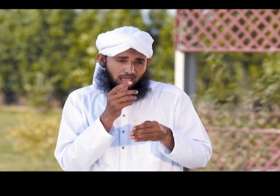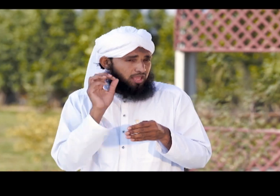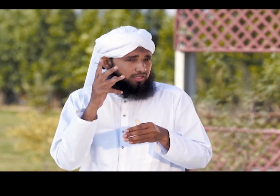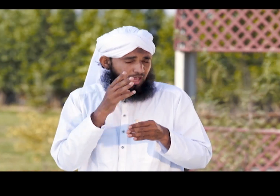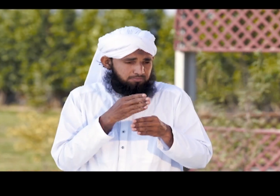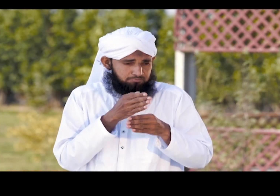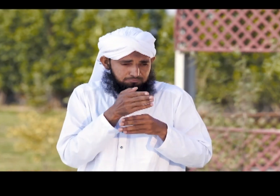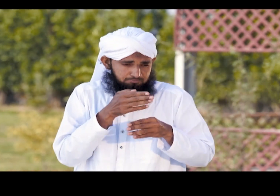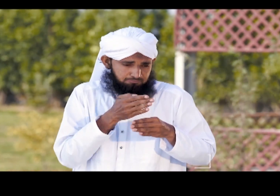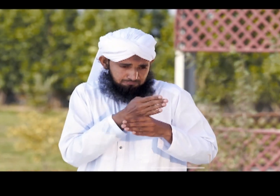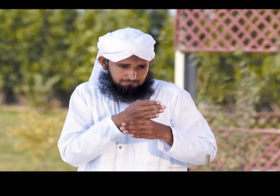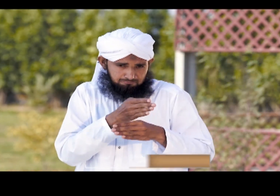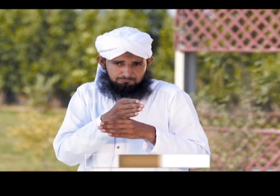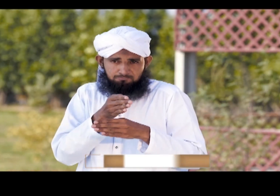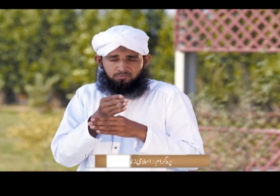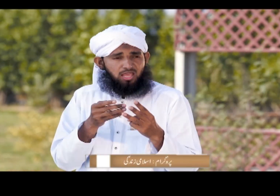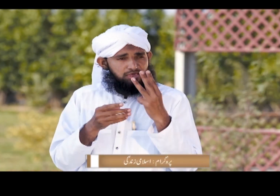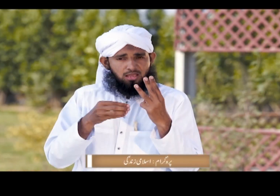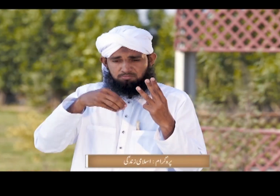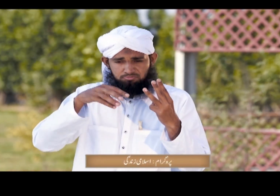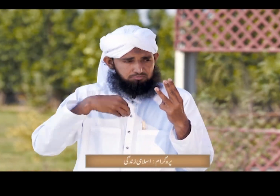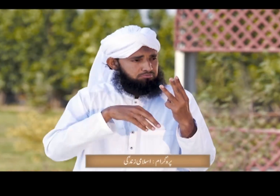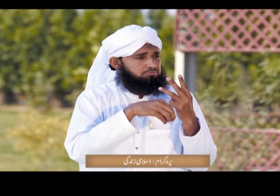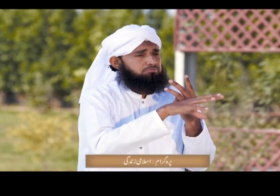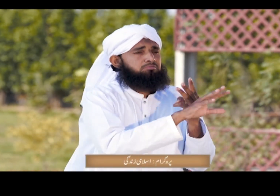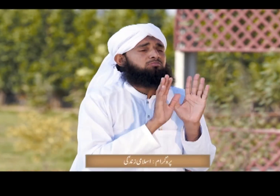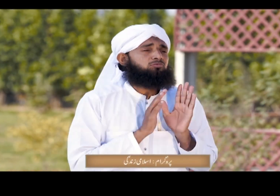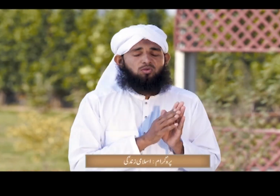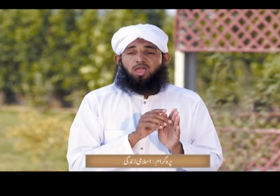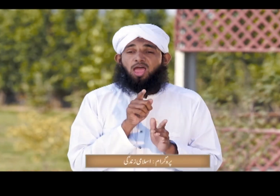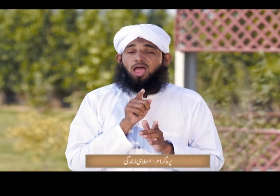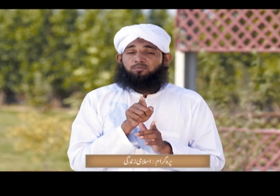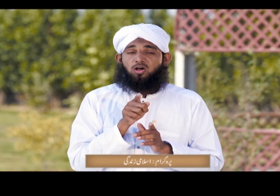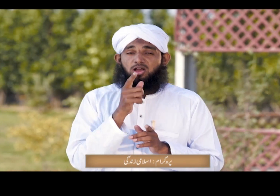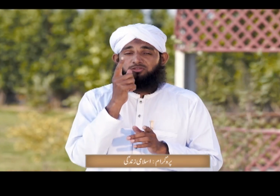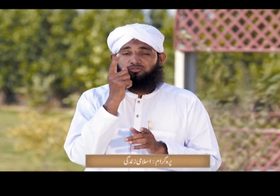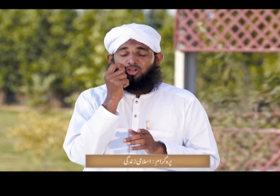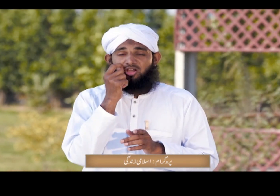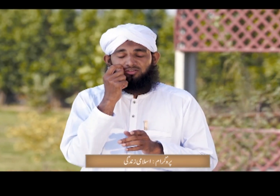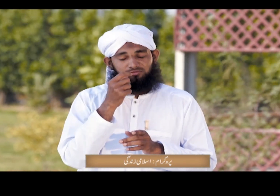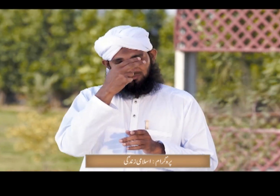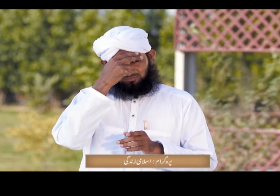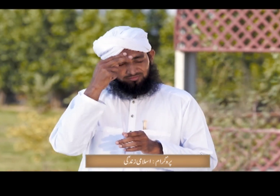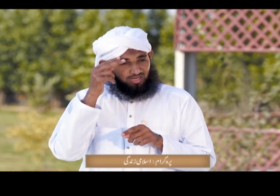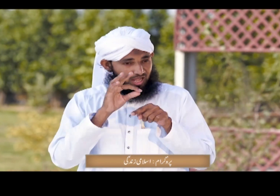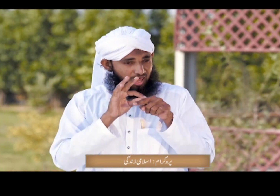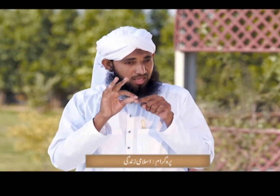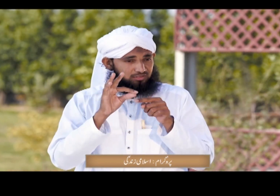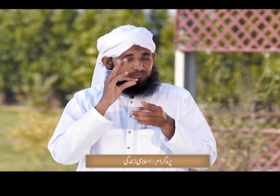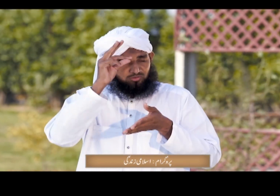آپس میں تقسیم کر لیے۔ اسی رات حضرت واقدی رحمت اللہ علیہ کو خواب میں جناب رسالت مآب صلی